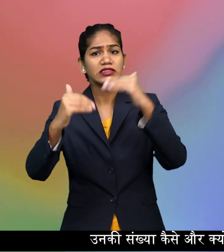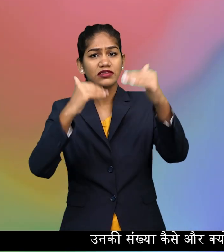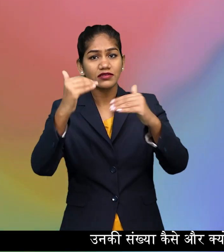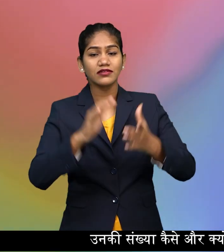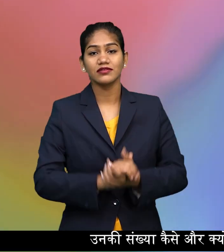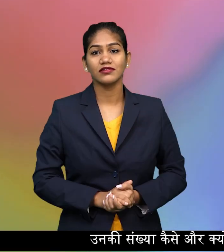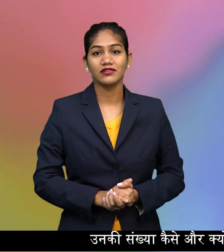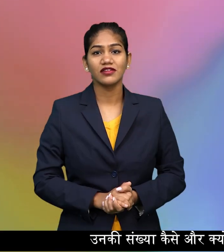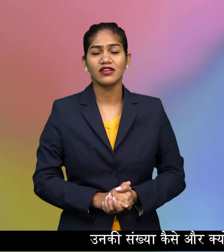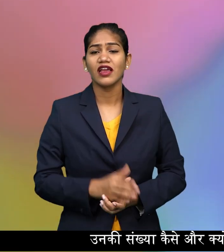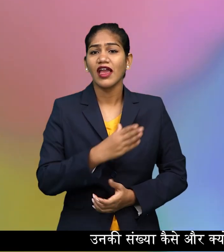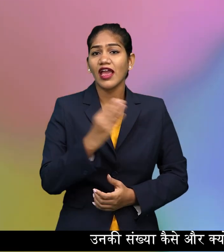है।